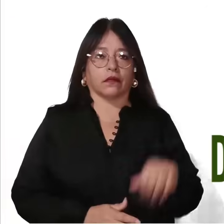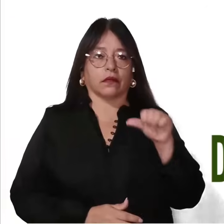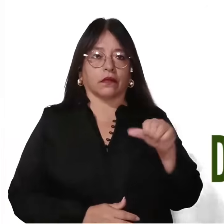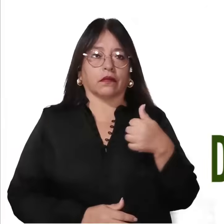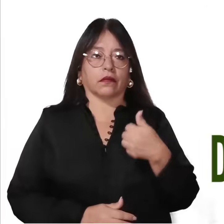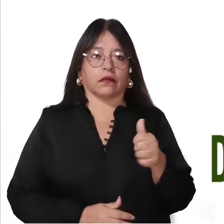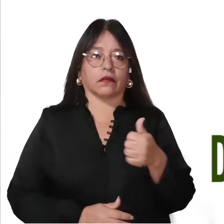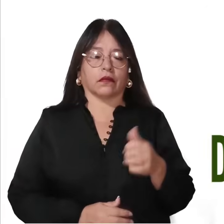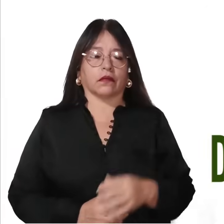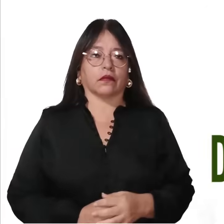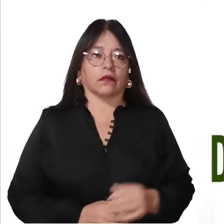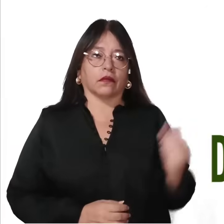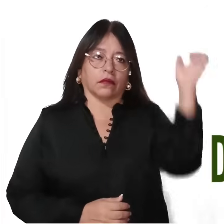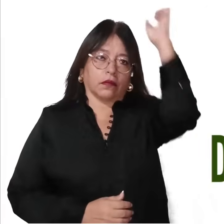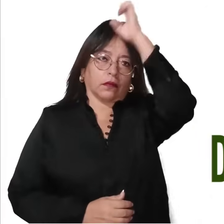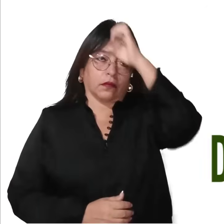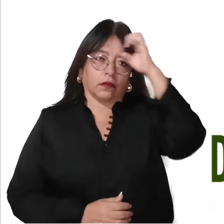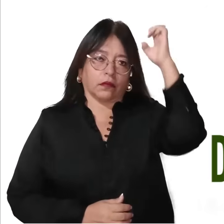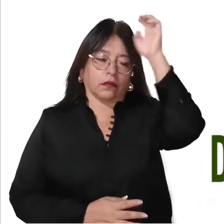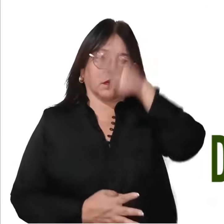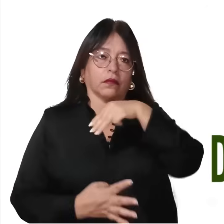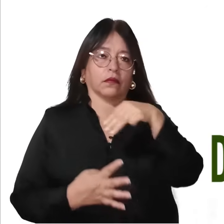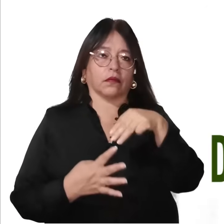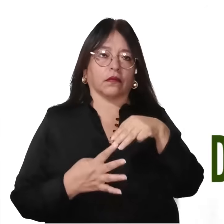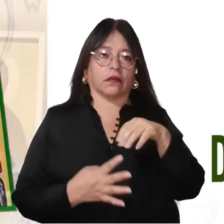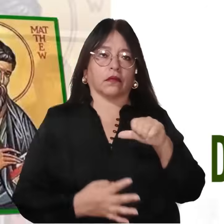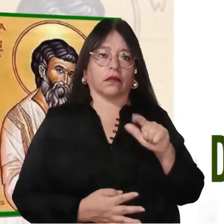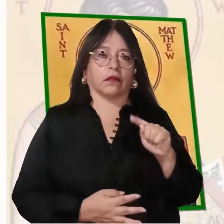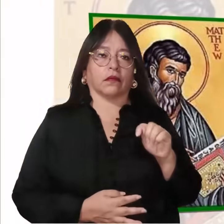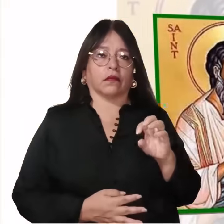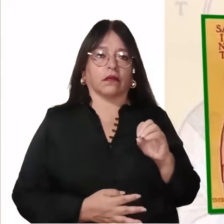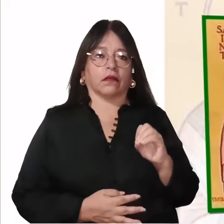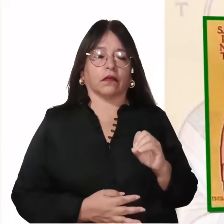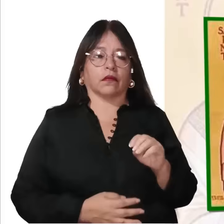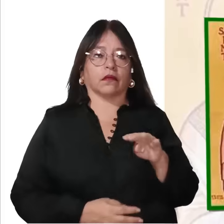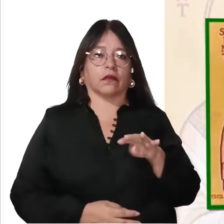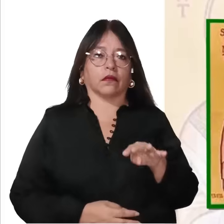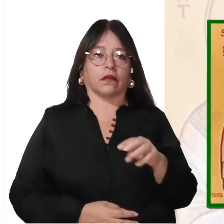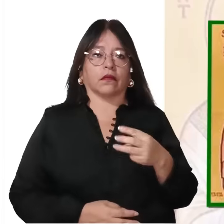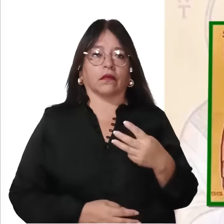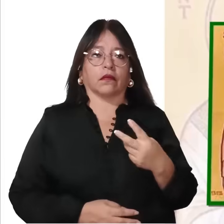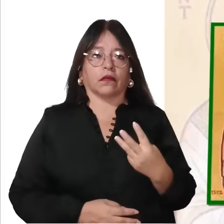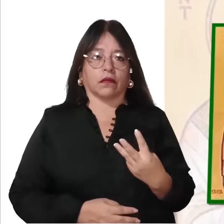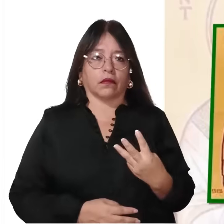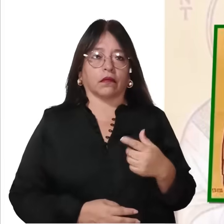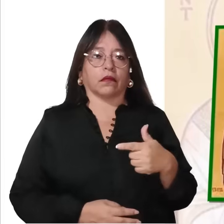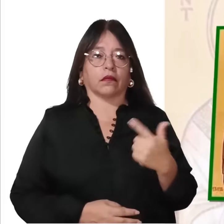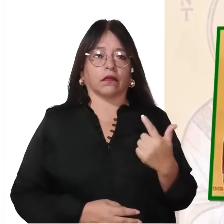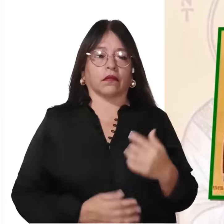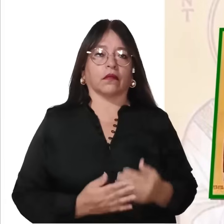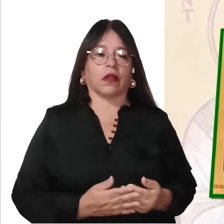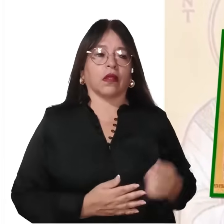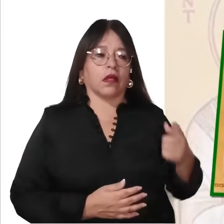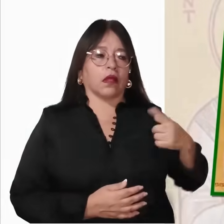16 de Agosto, Evangelio según San Mateo, 19, 3 al 12. En aquel